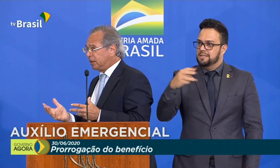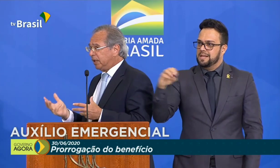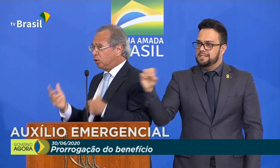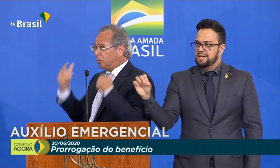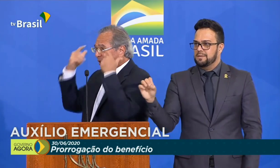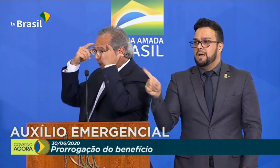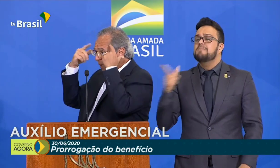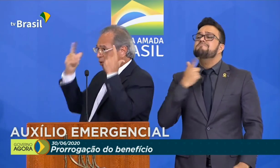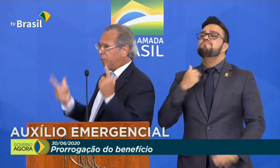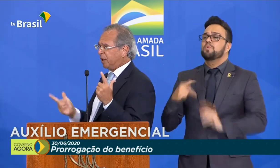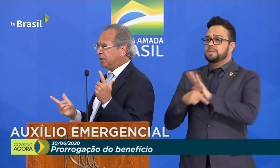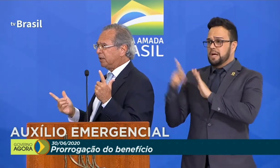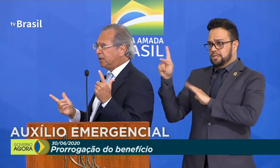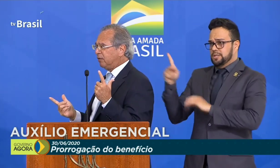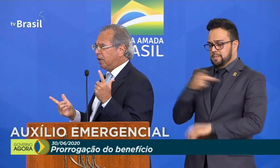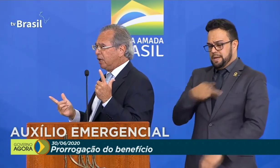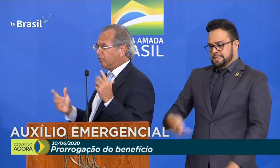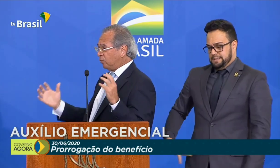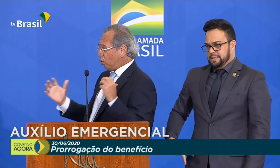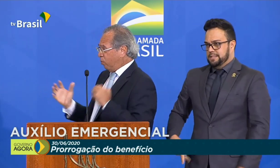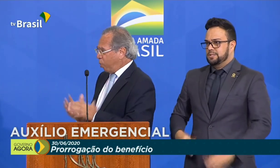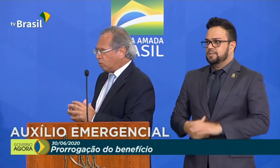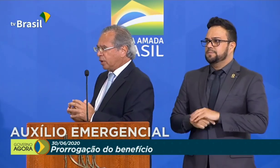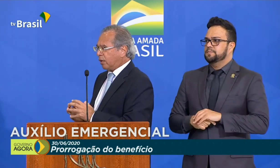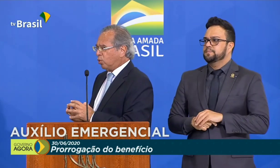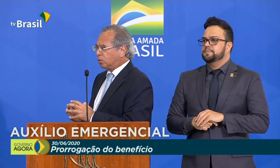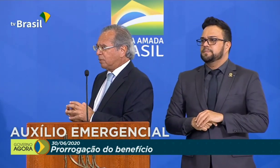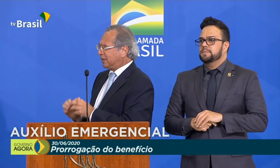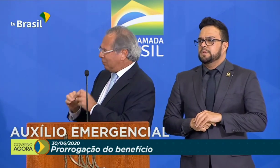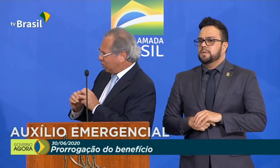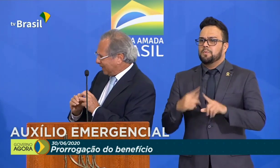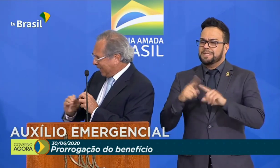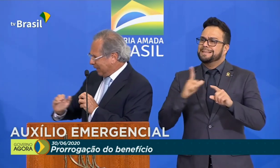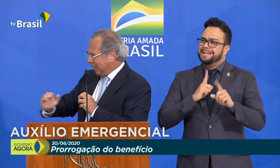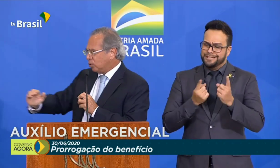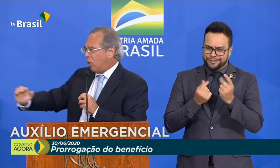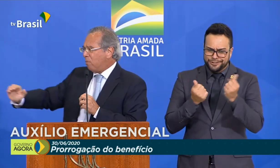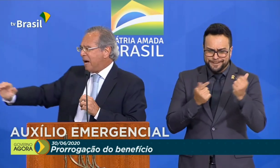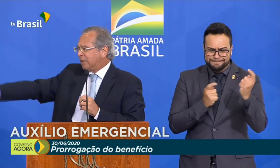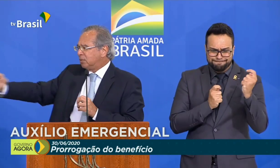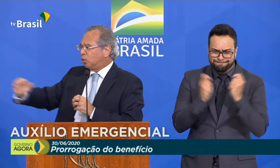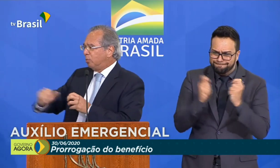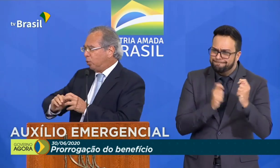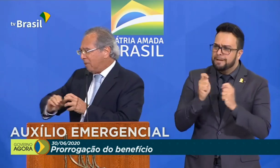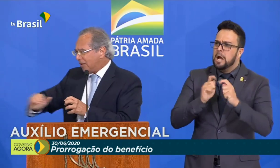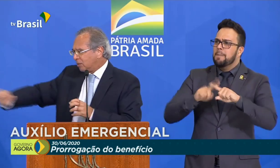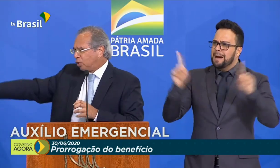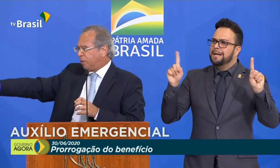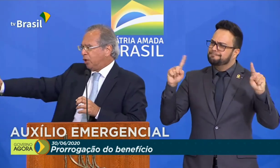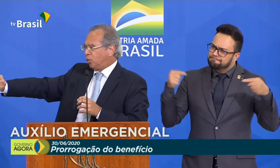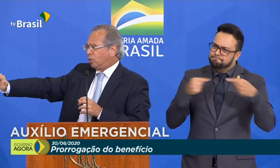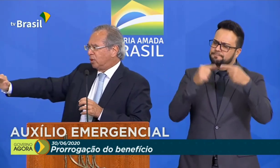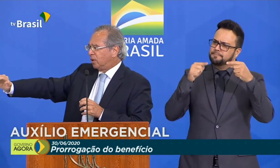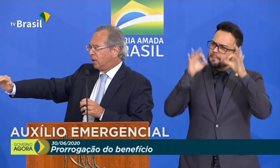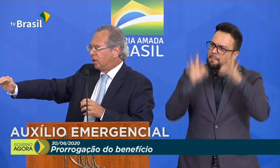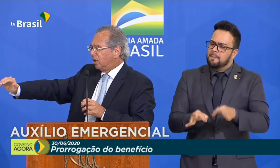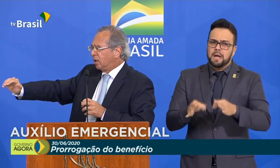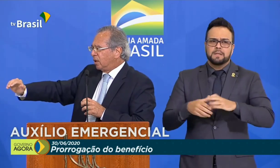do presidente, o pensamento que o presidente teve. Ficamos com poucos recursos, mas temos que estender isso ao máximo, cobrir o máximo de